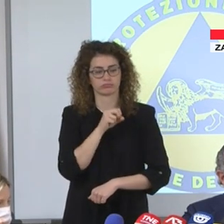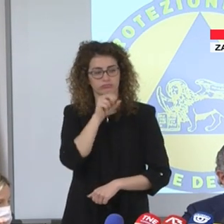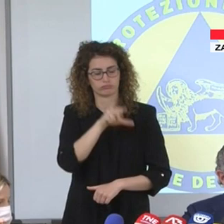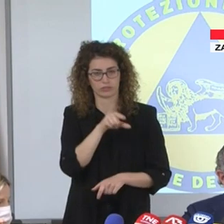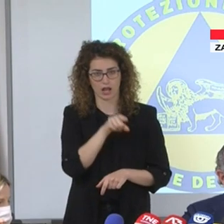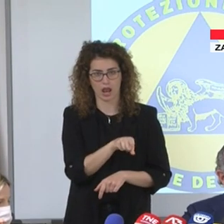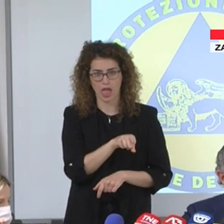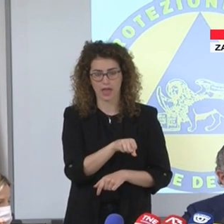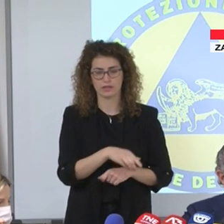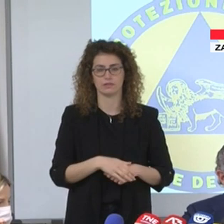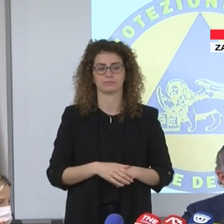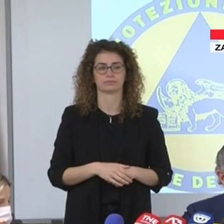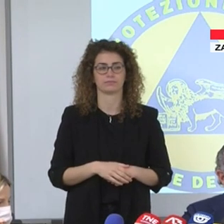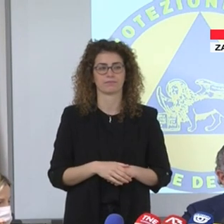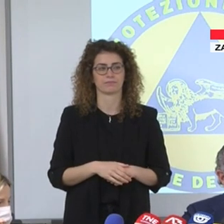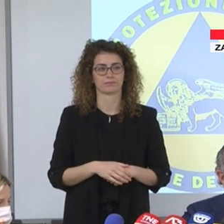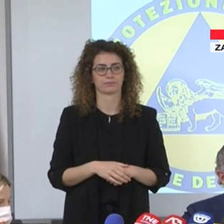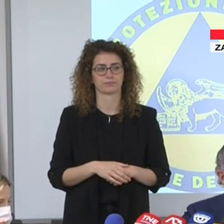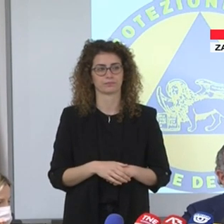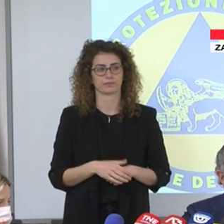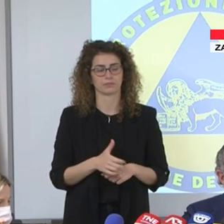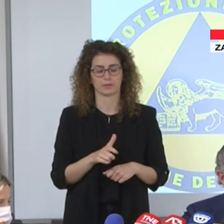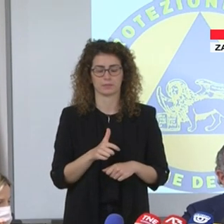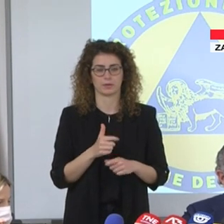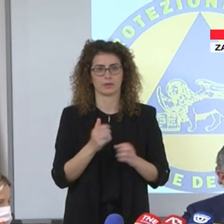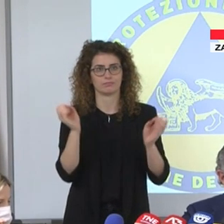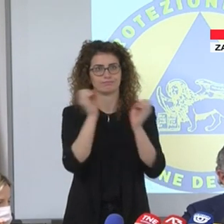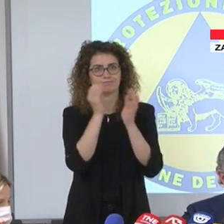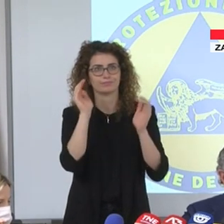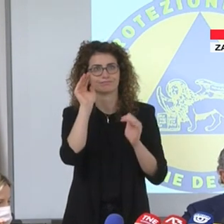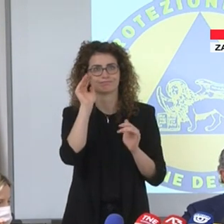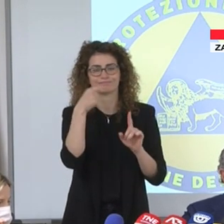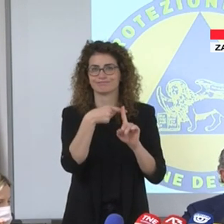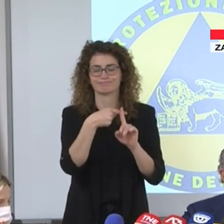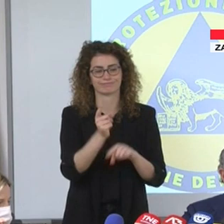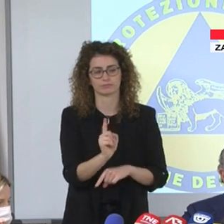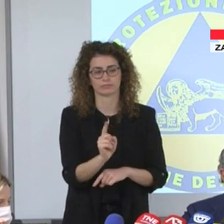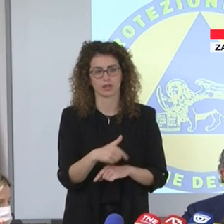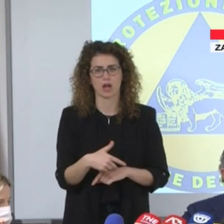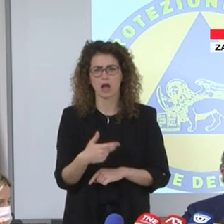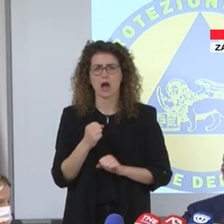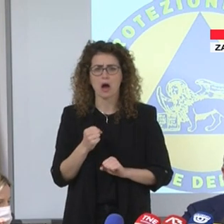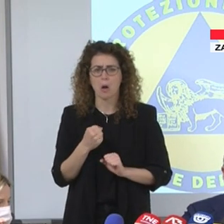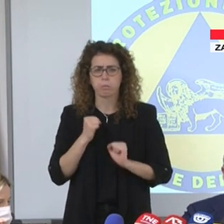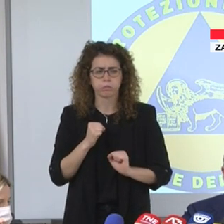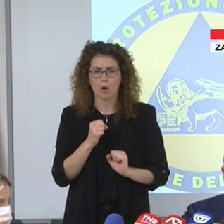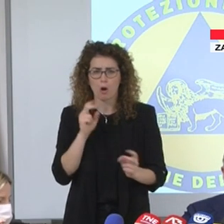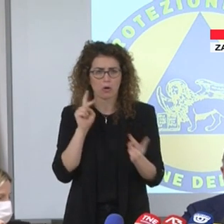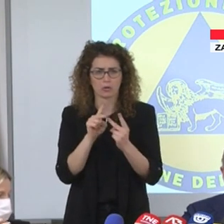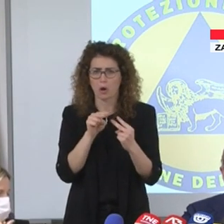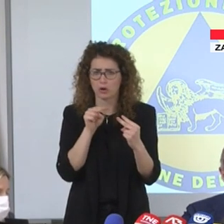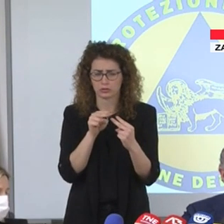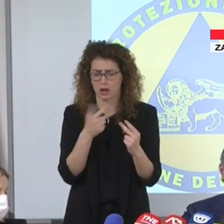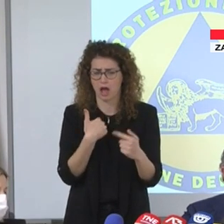perché insomma non sono molto ottimisti circa il proseguo. Io li vedo quando vogliono, nel senso che non ho